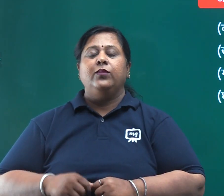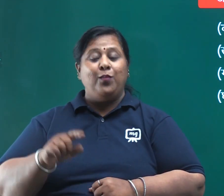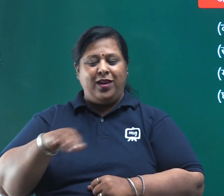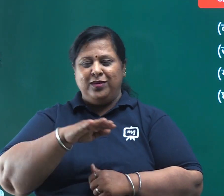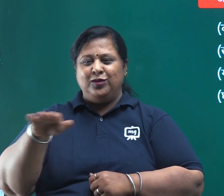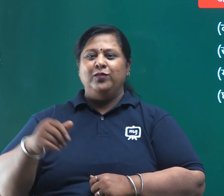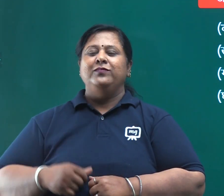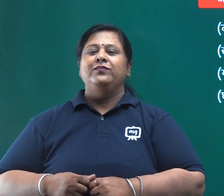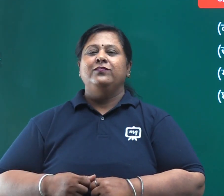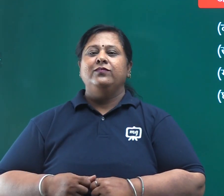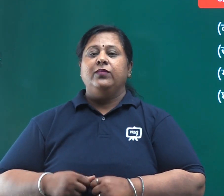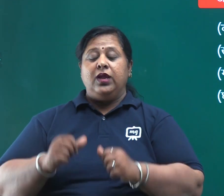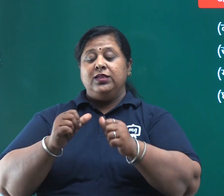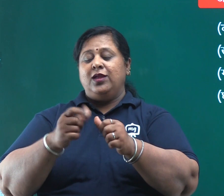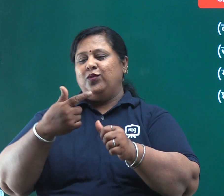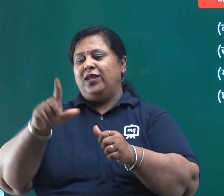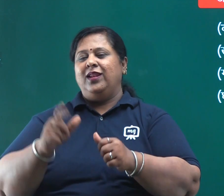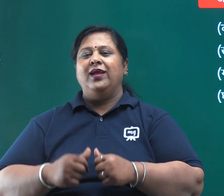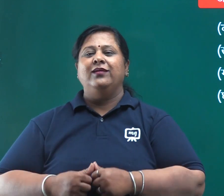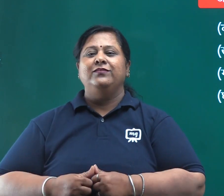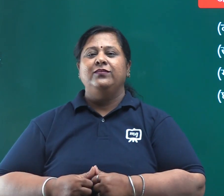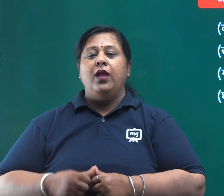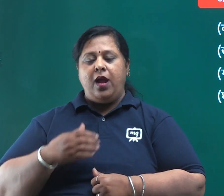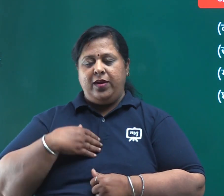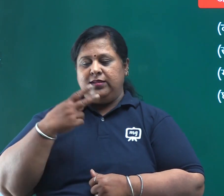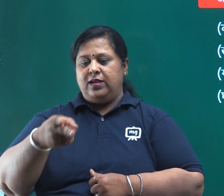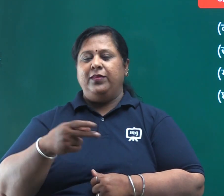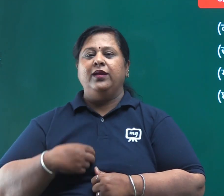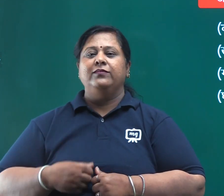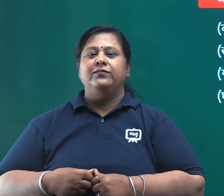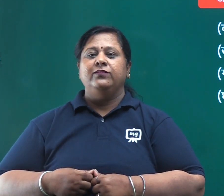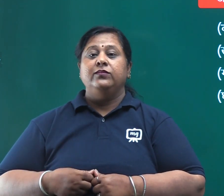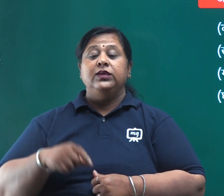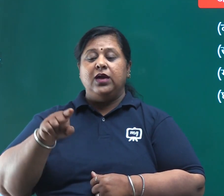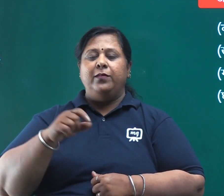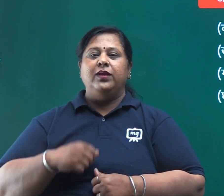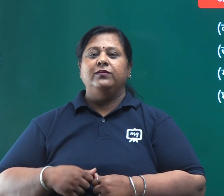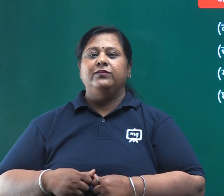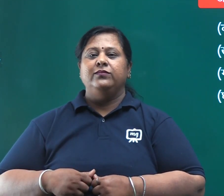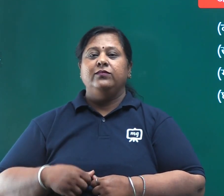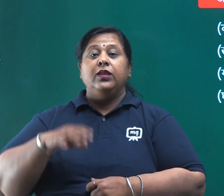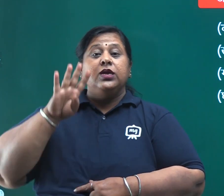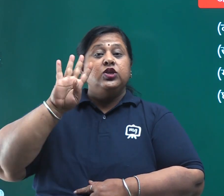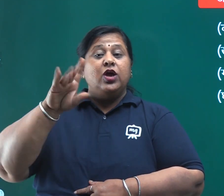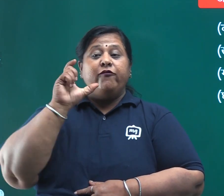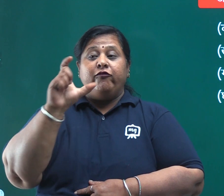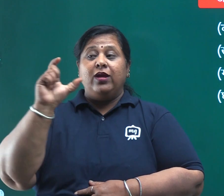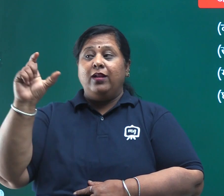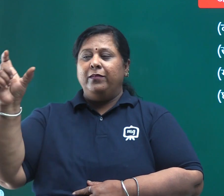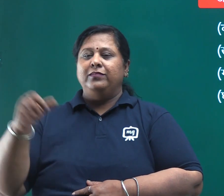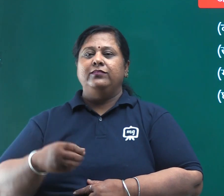प्यारे बच्चों, सही उत्तर के लिए हमारे सामने यहाँ पर 4